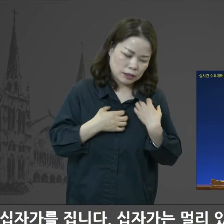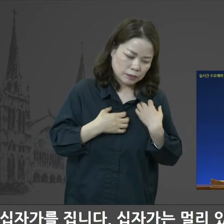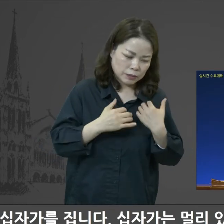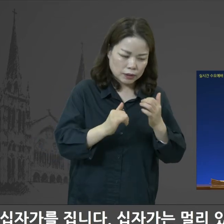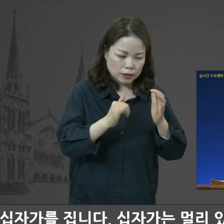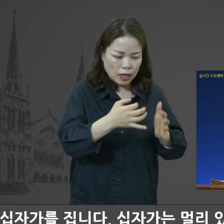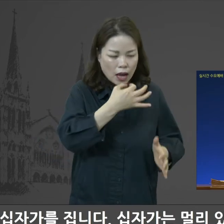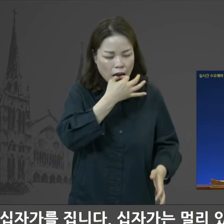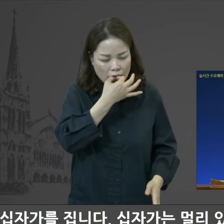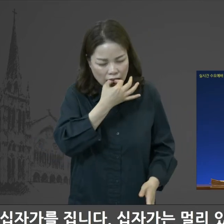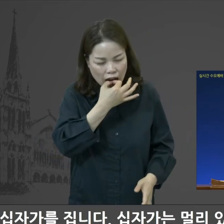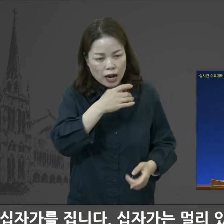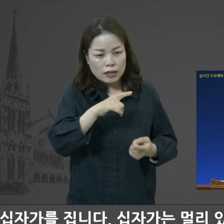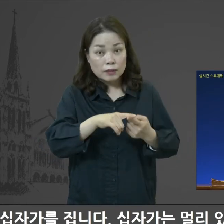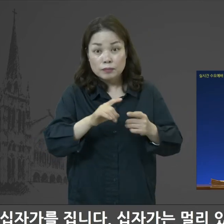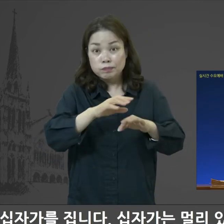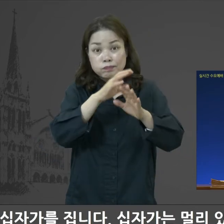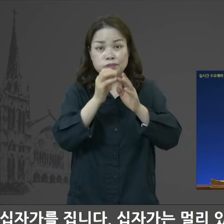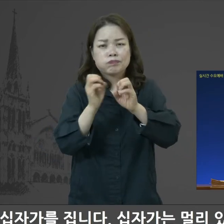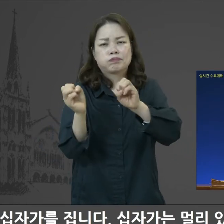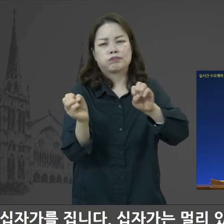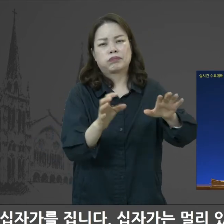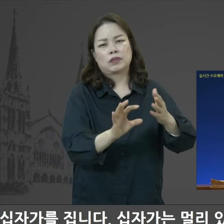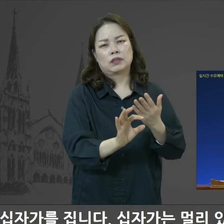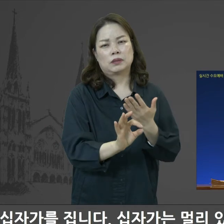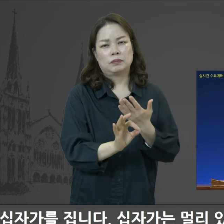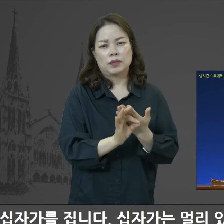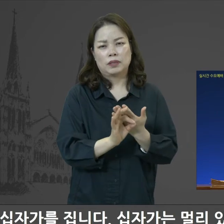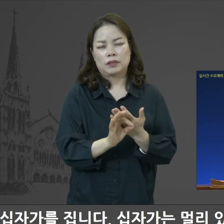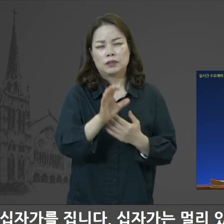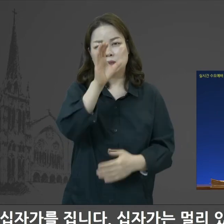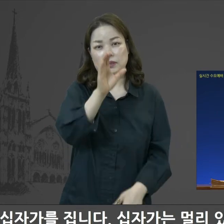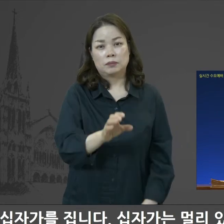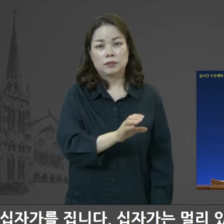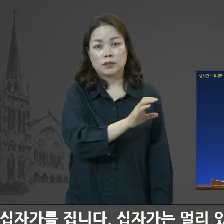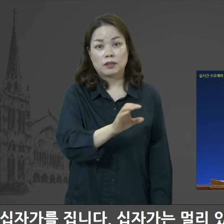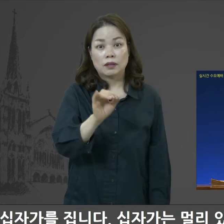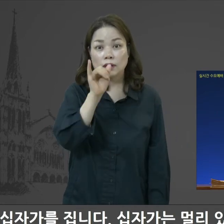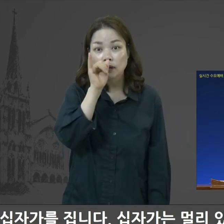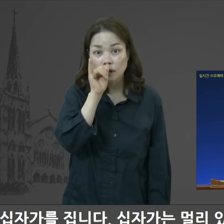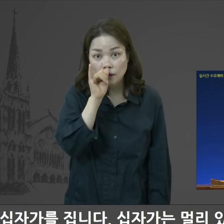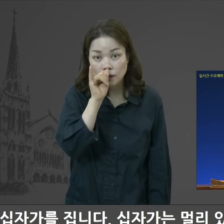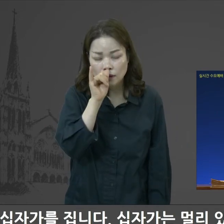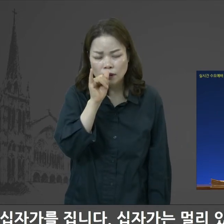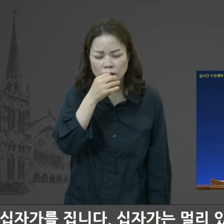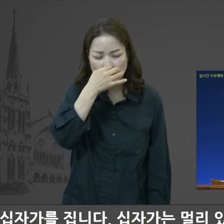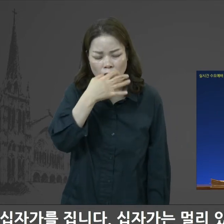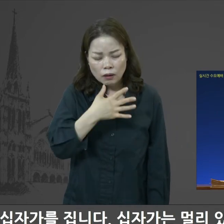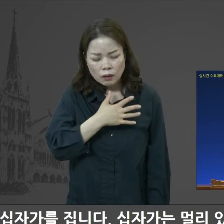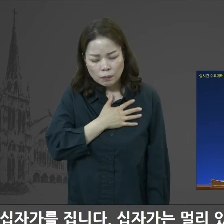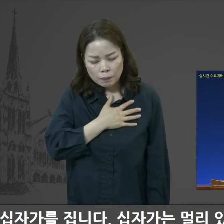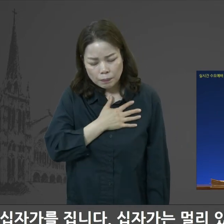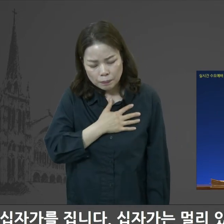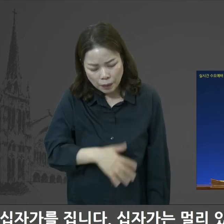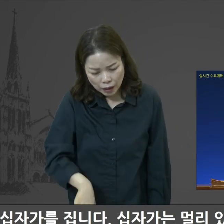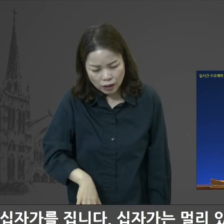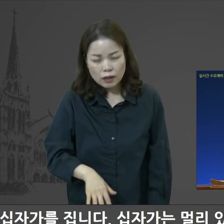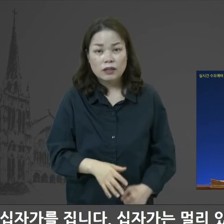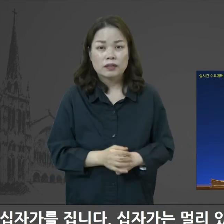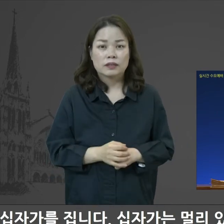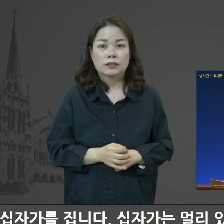세상의 정욕을 멀리 던져버리면 거기에 십자가가 있습니다. 힘들다 하지만